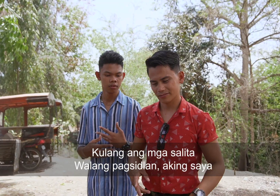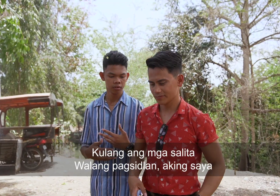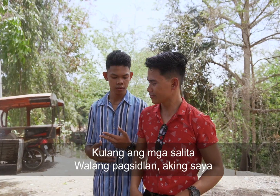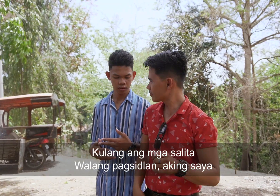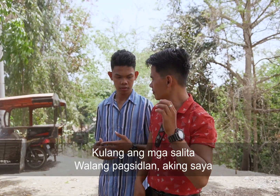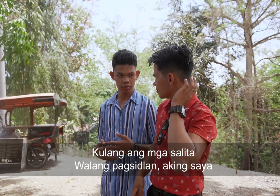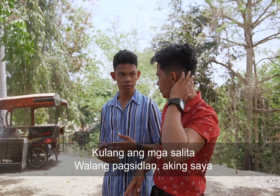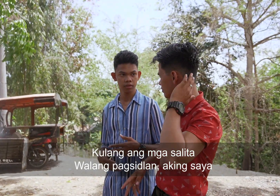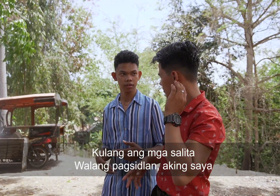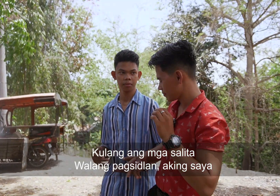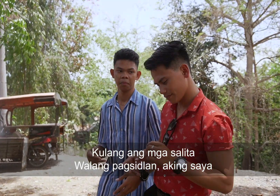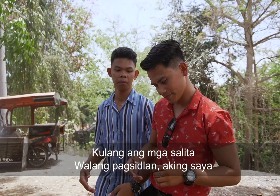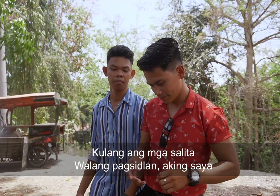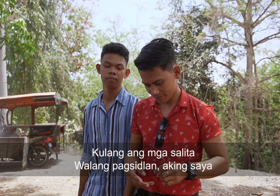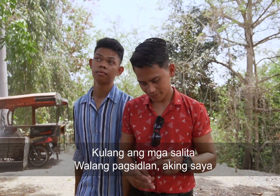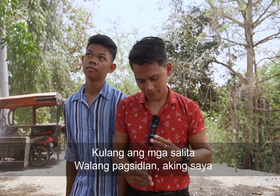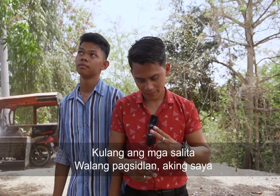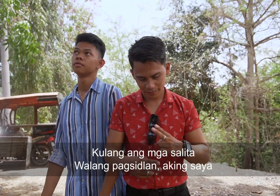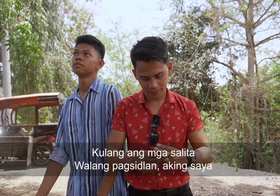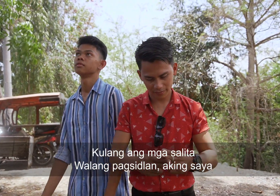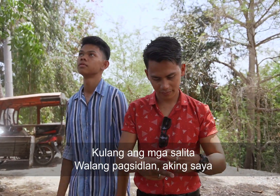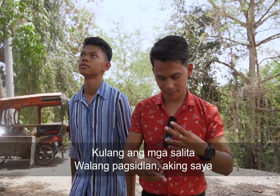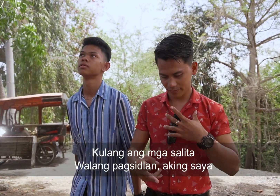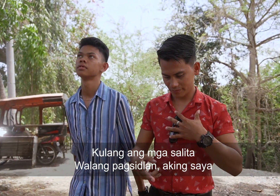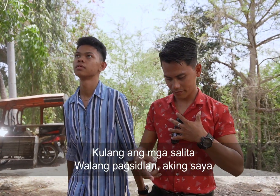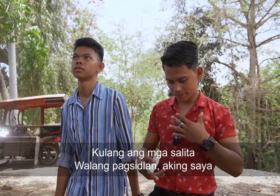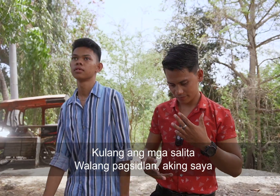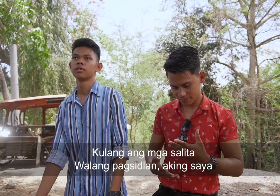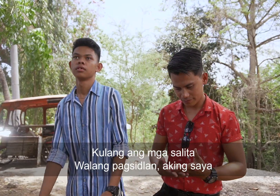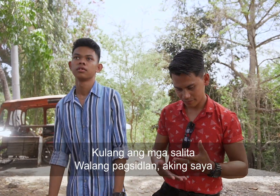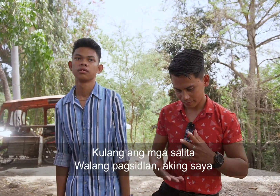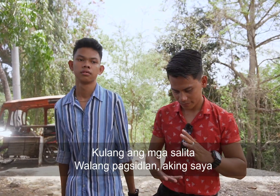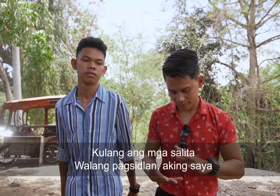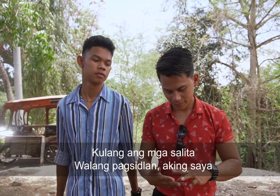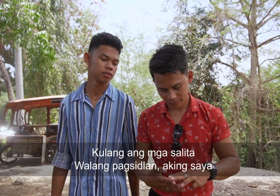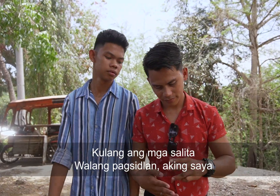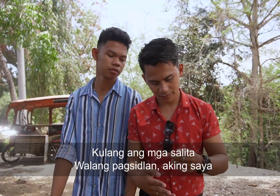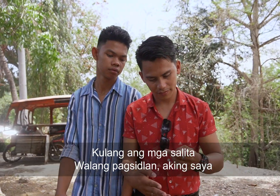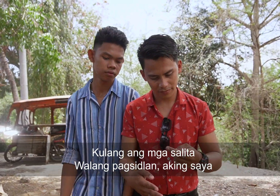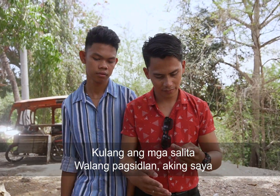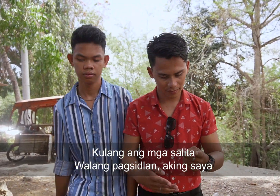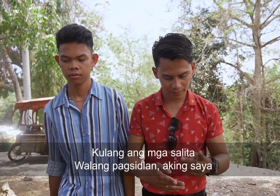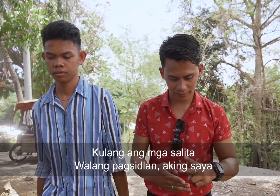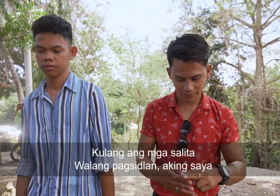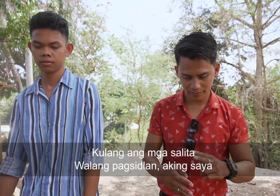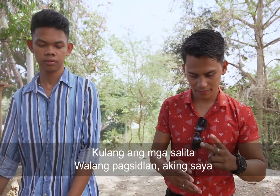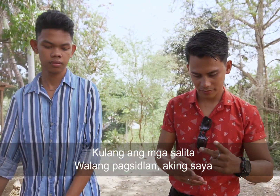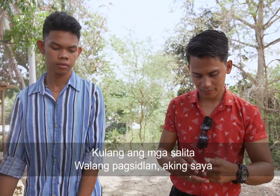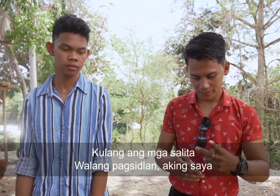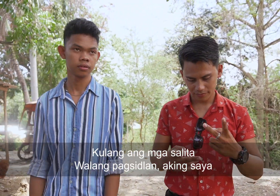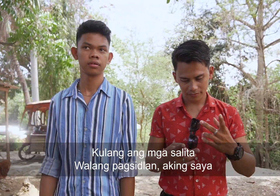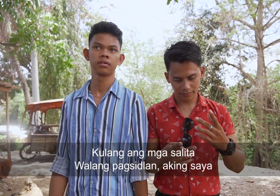Kulang ang mga salita, walang pagsadlang aking